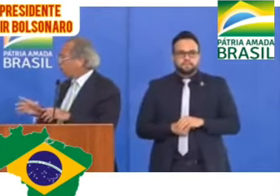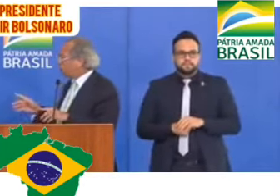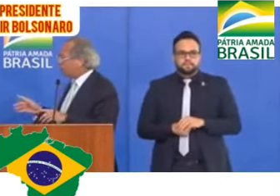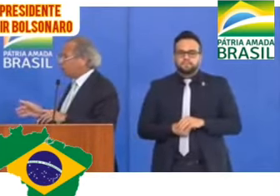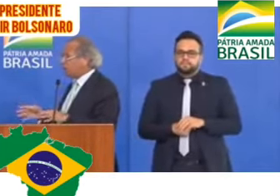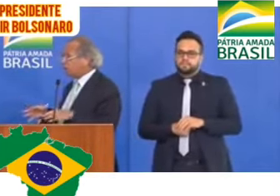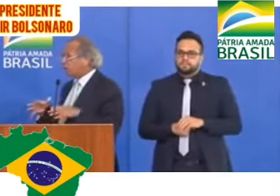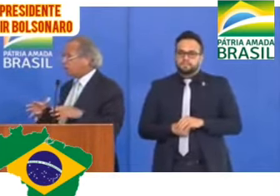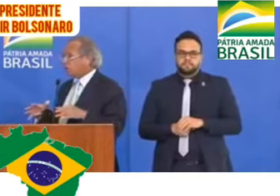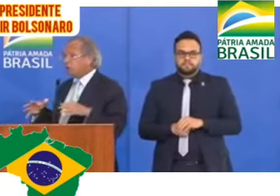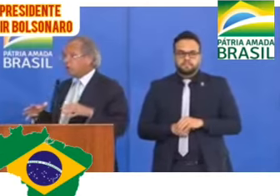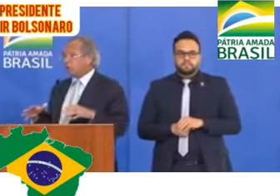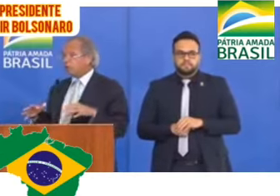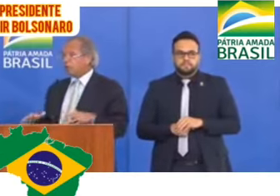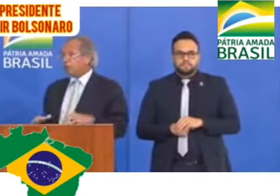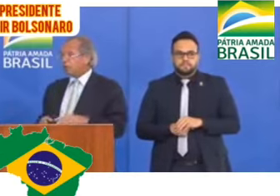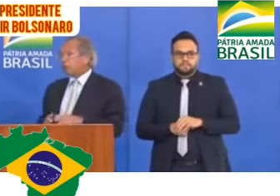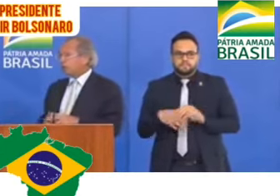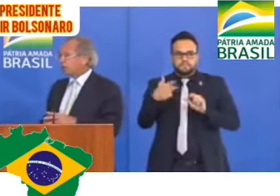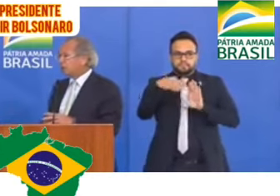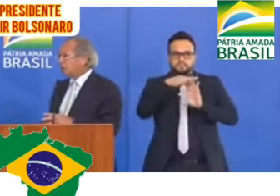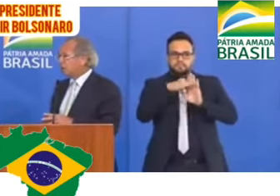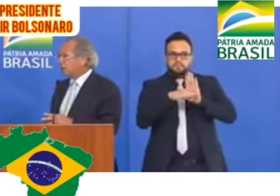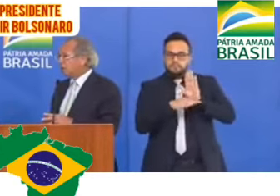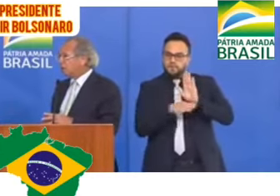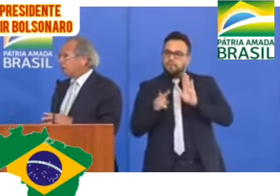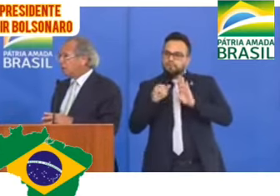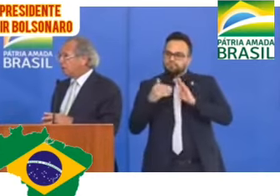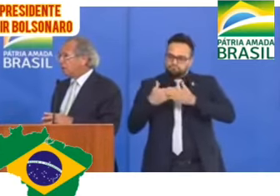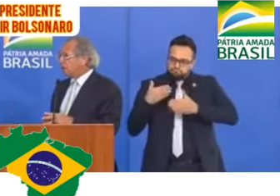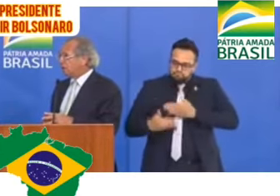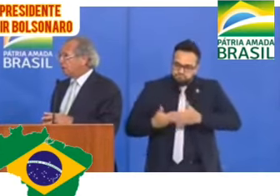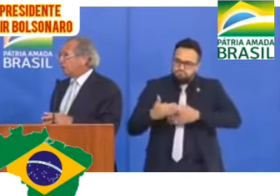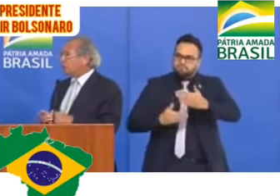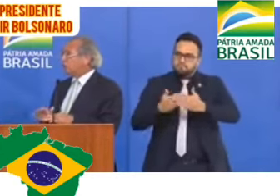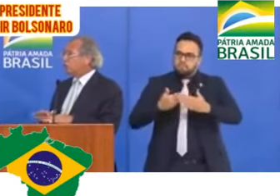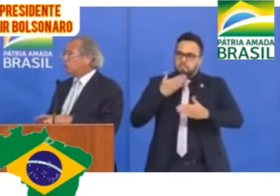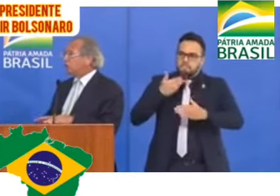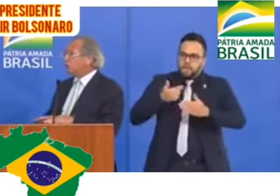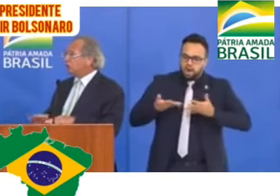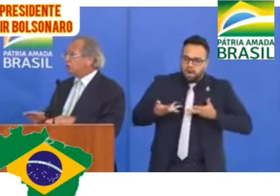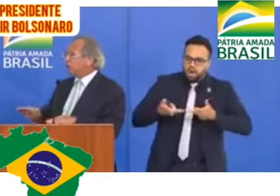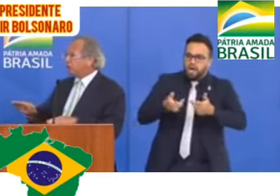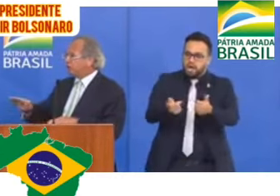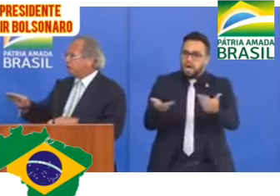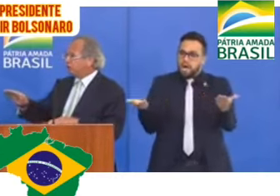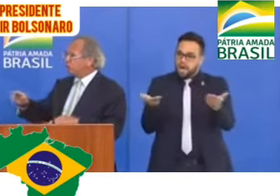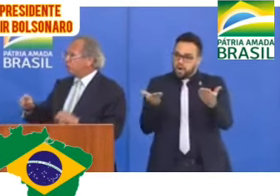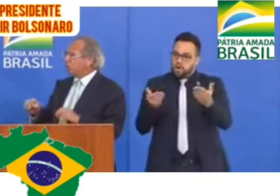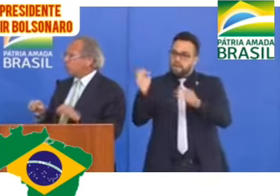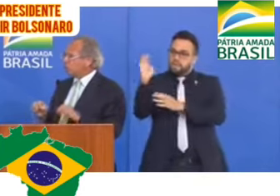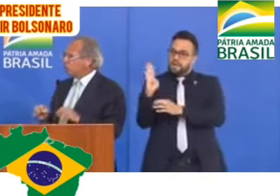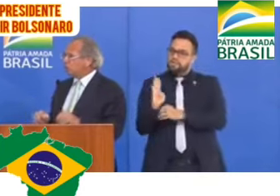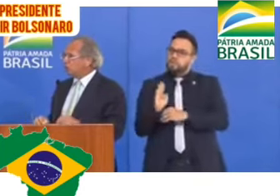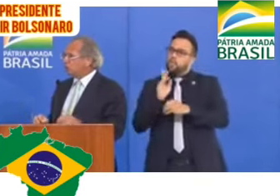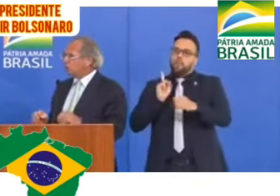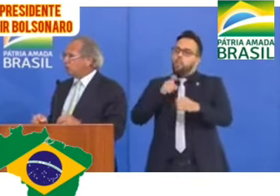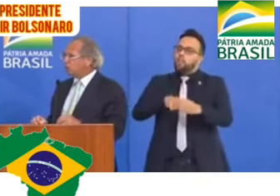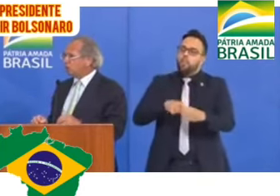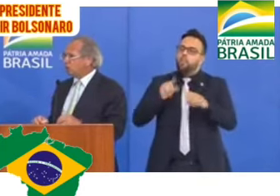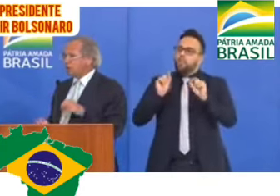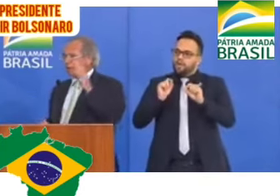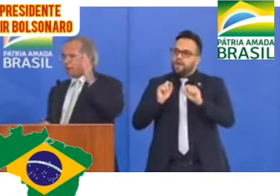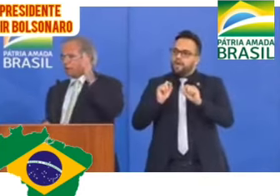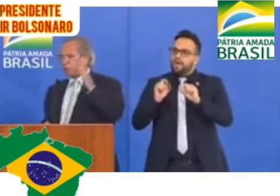e com os programas de crédito que nós fomos aperfeiçoando, o Brasil está voltando em V. Todos os